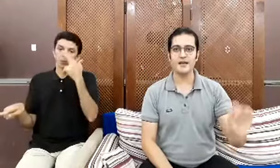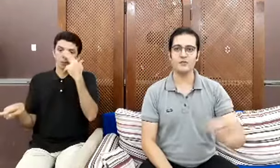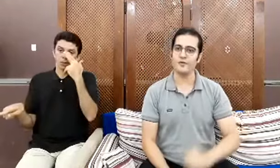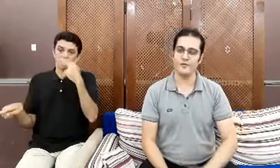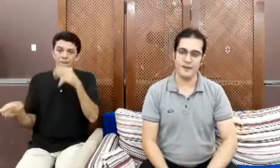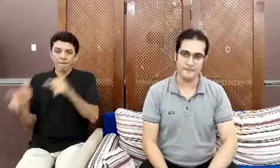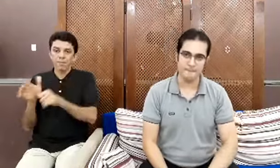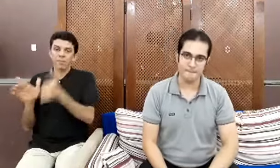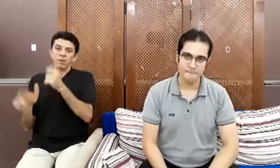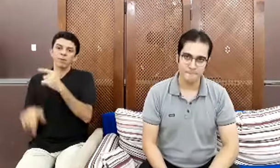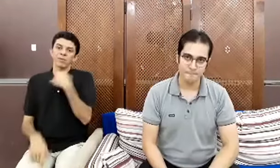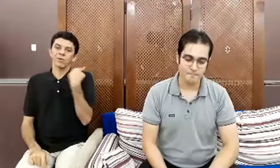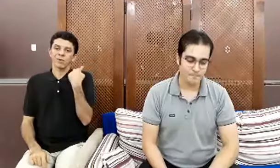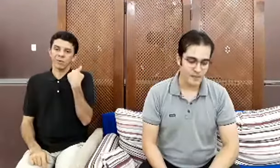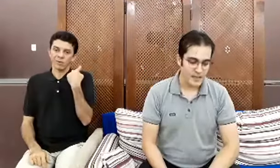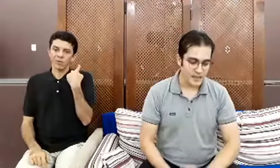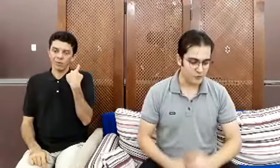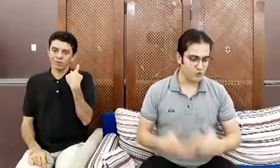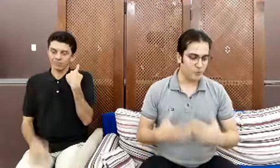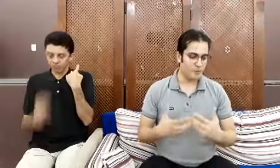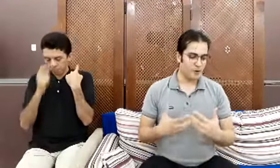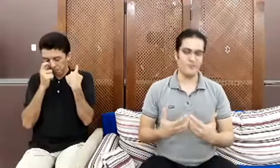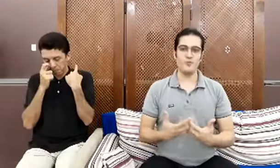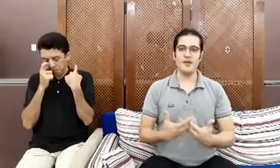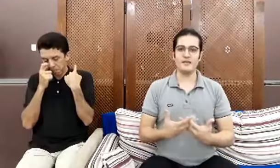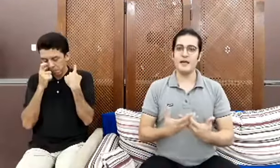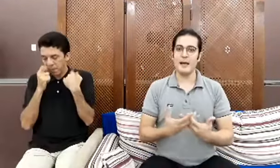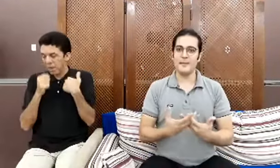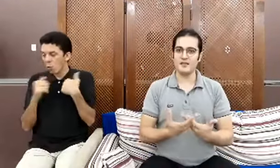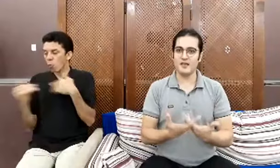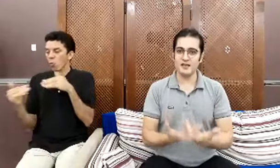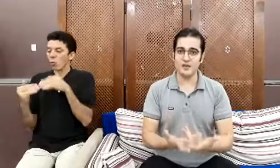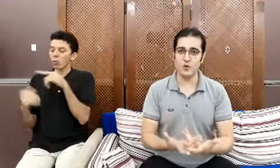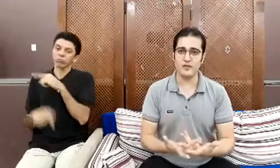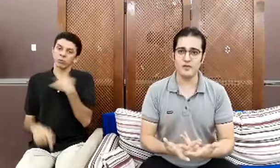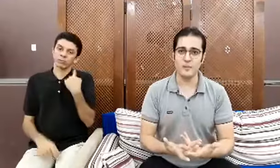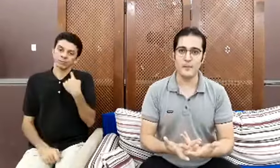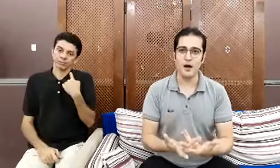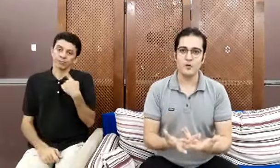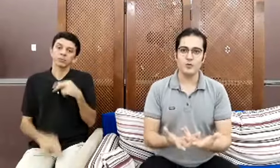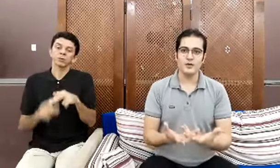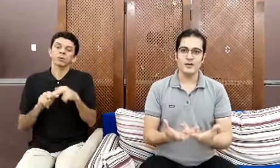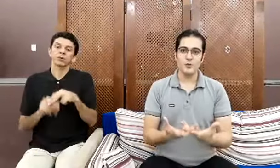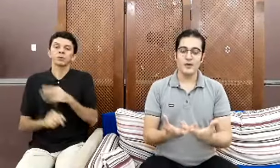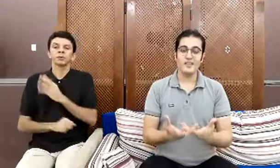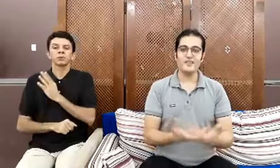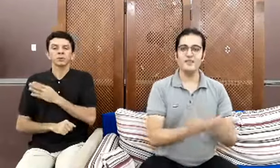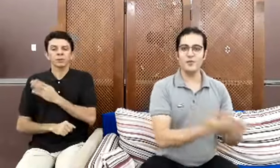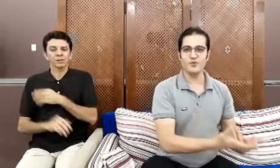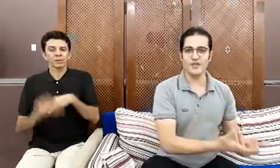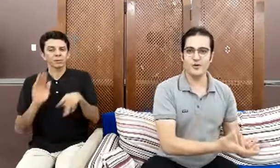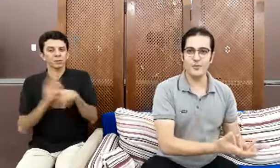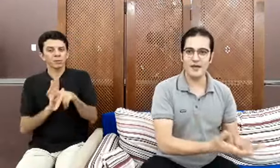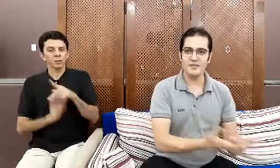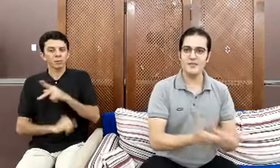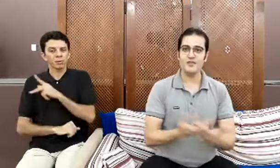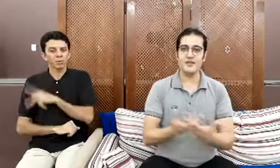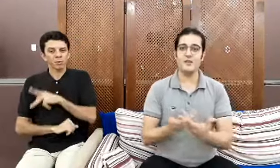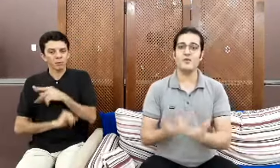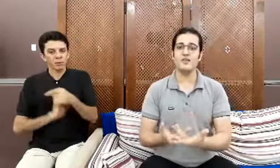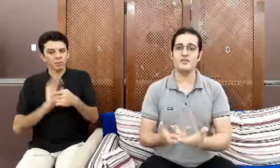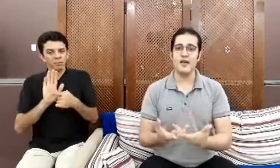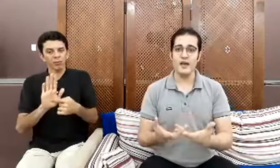pela sua fé. Isso provavelmente apresenta que o coração de Paulo, o que ele sentiu posteriormente, mesmo